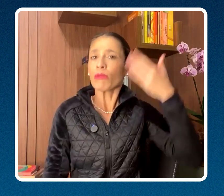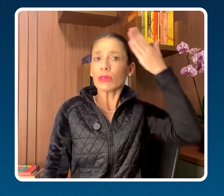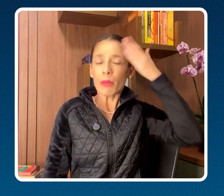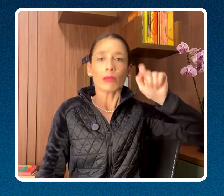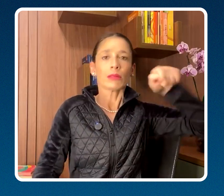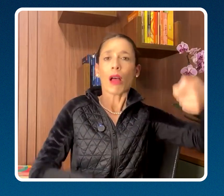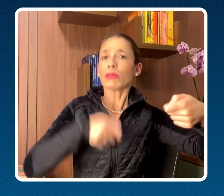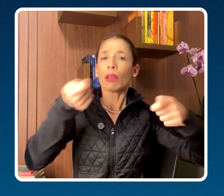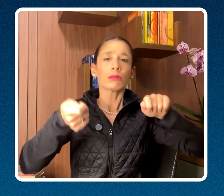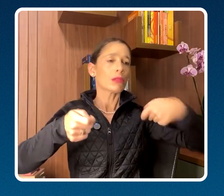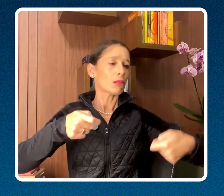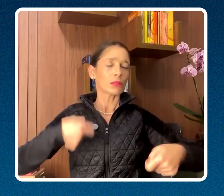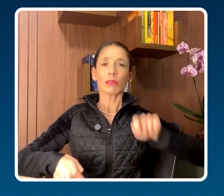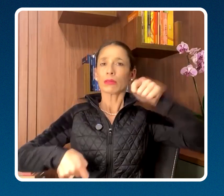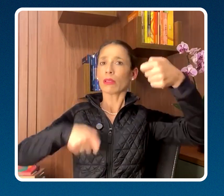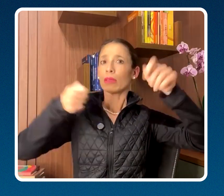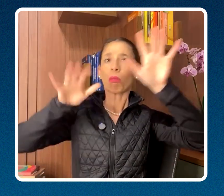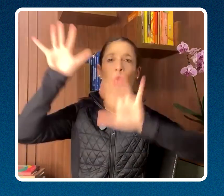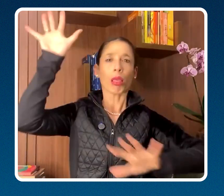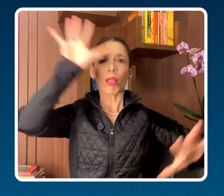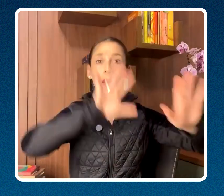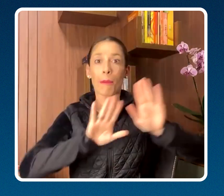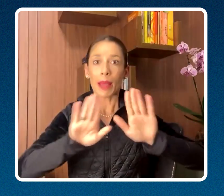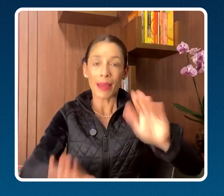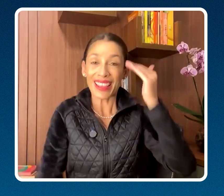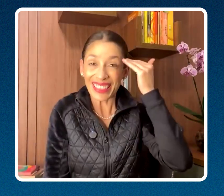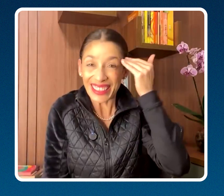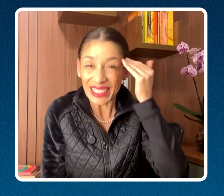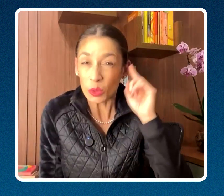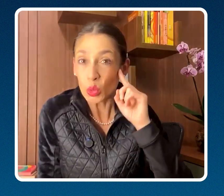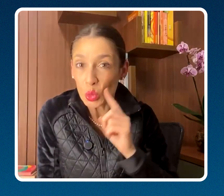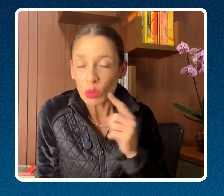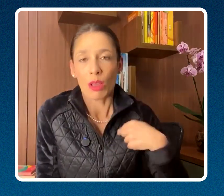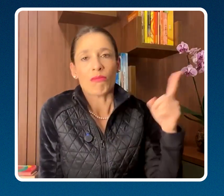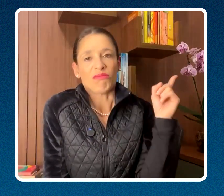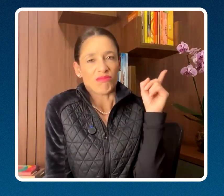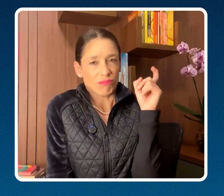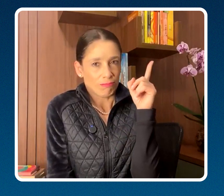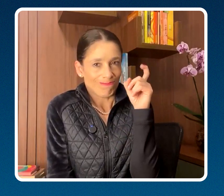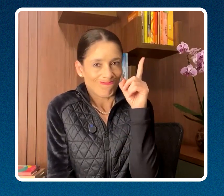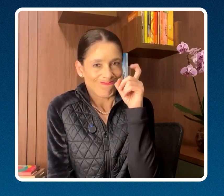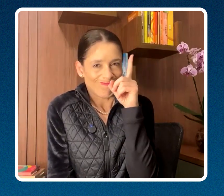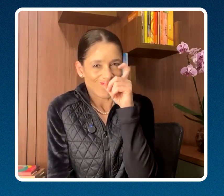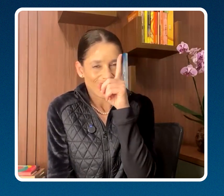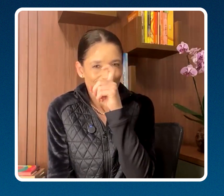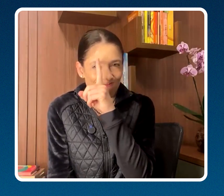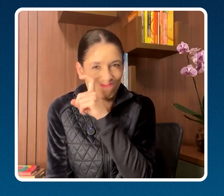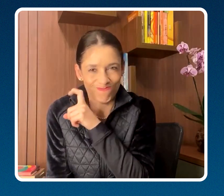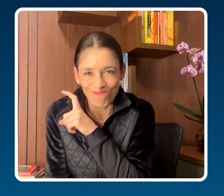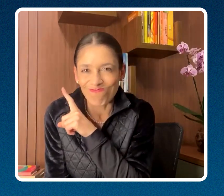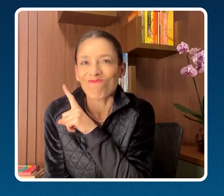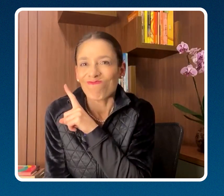sinal, mas na hora de entender o surdo, realmente eu tinha muita dificuldade. Eu tinha dificuldade. E às